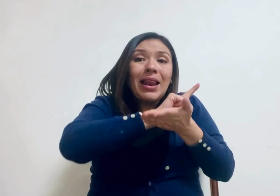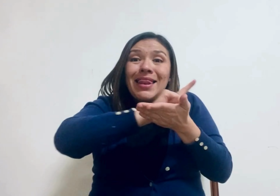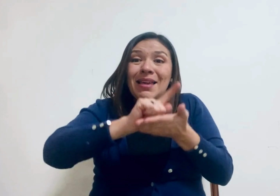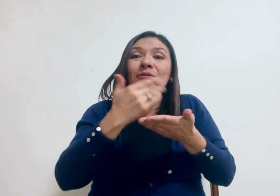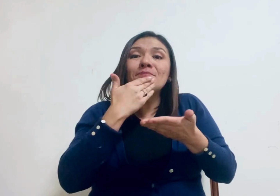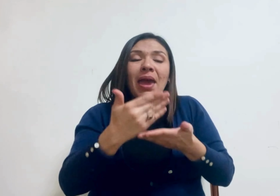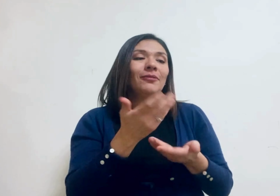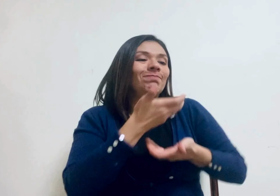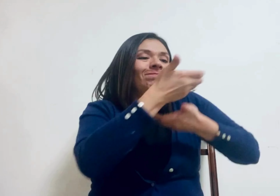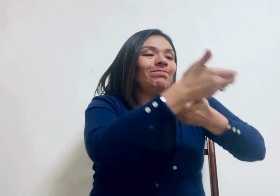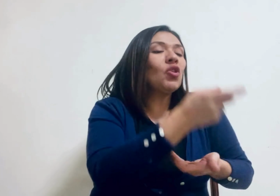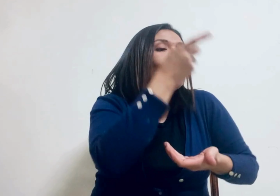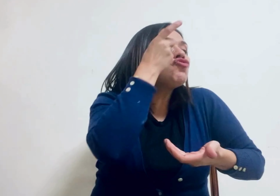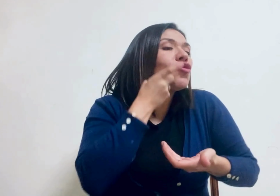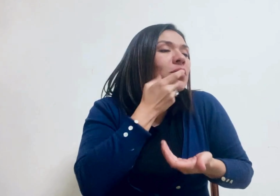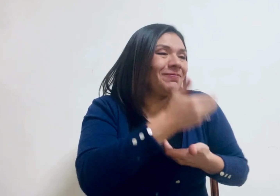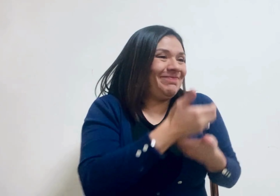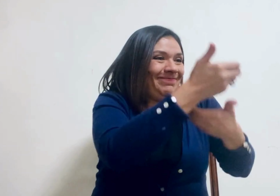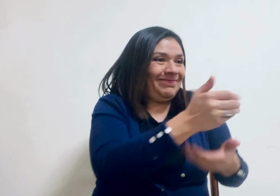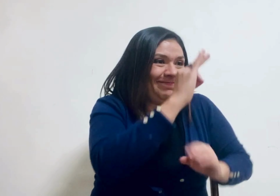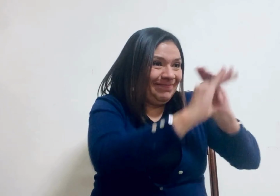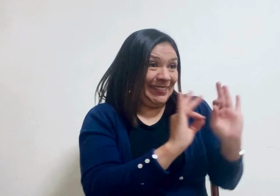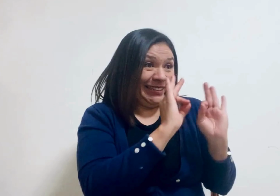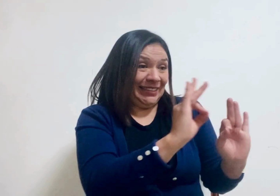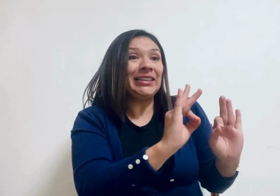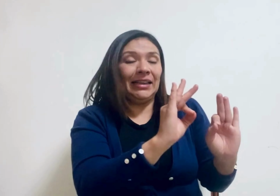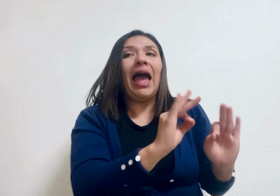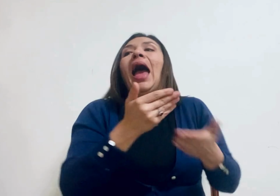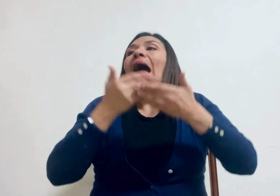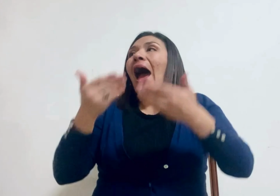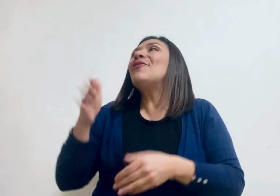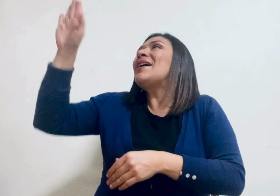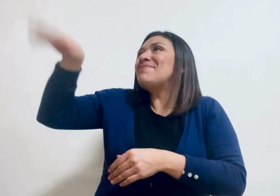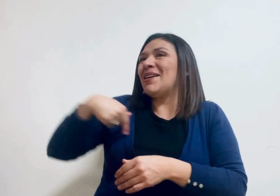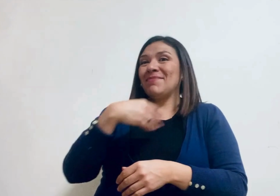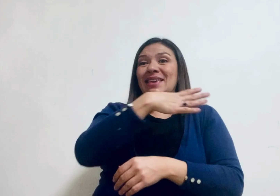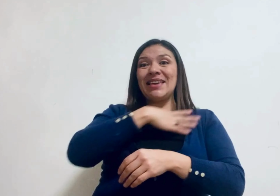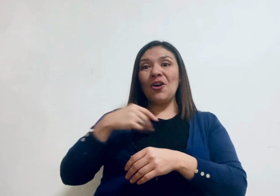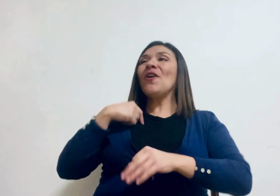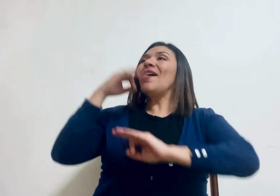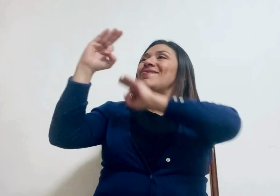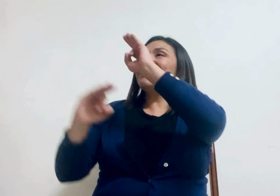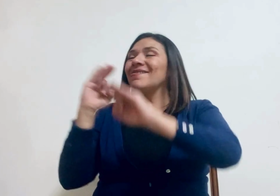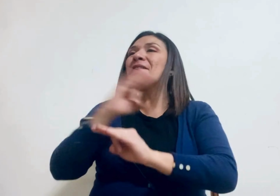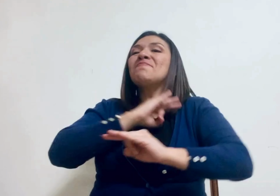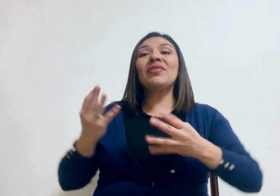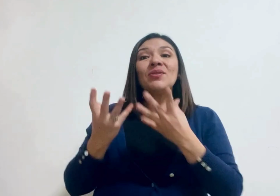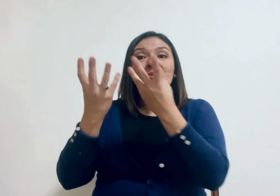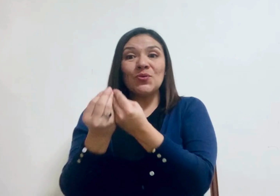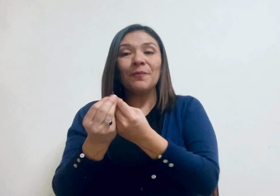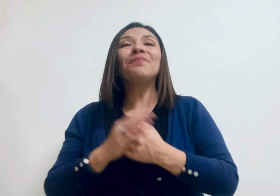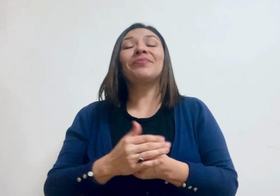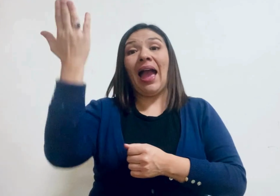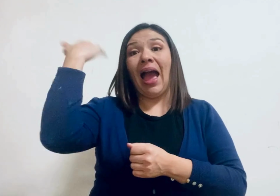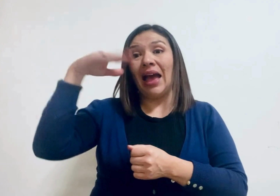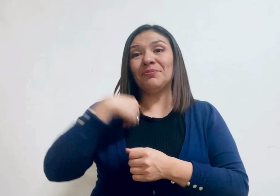dejar recostado o lo podemos pasar a los brazos de alguien más y entonces poder decirle al hijo grande, este es mi tiempo para ti. A mí me ayudaba mucho